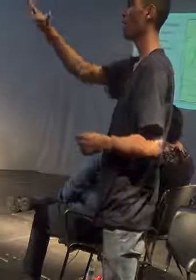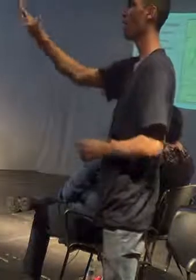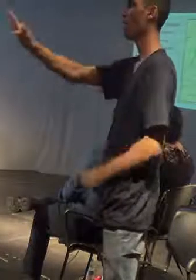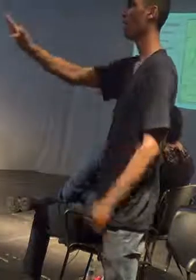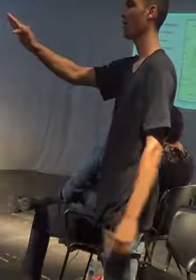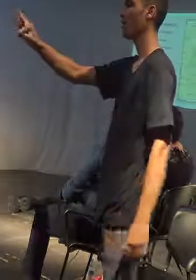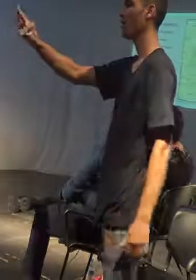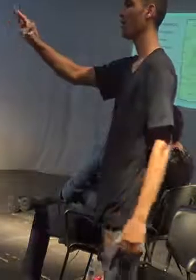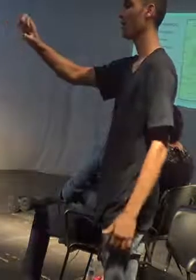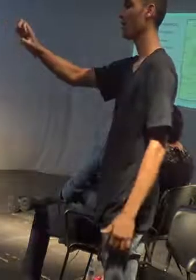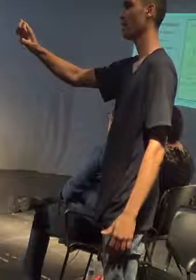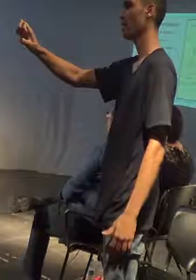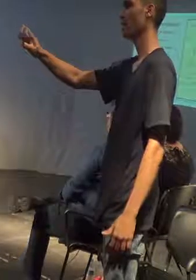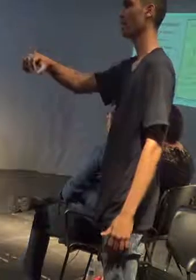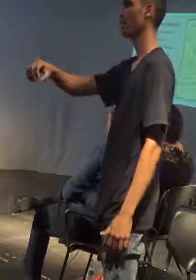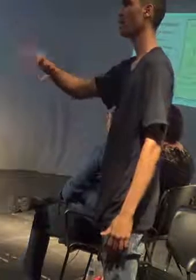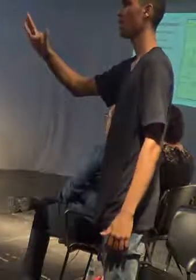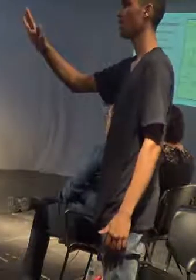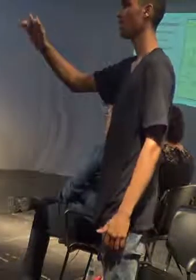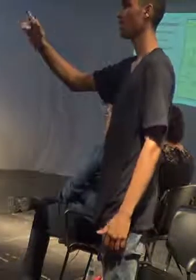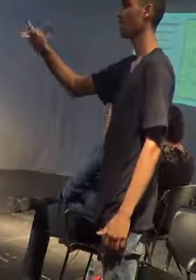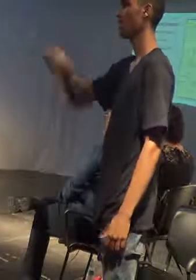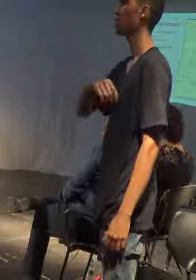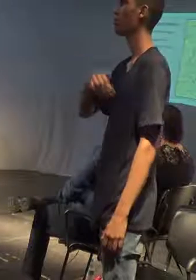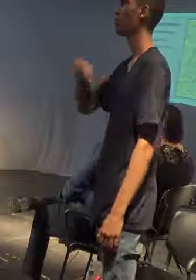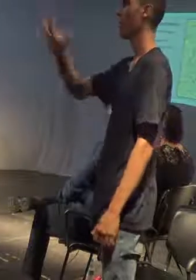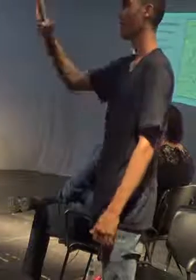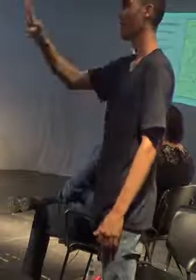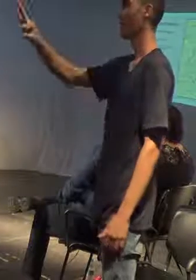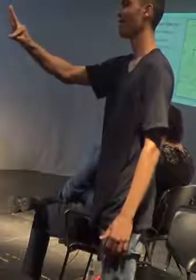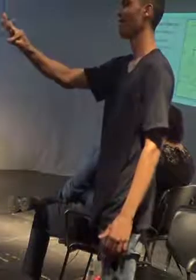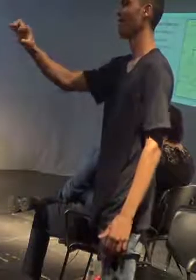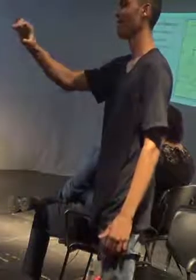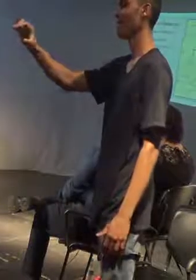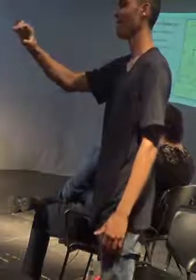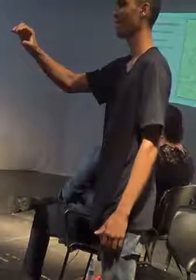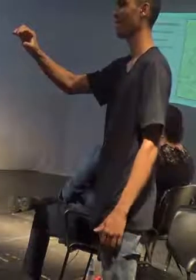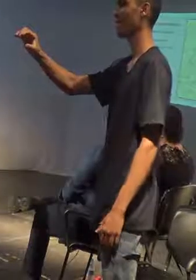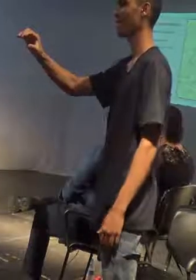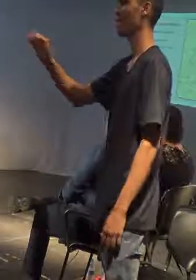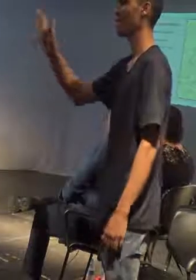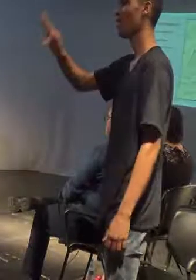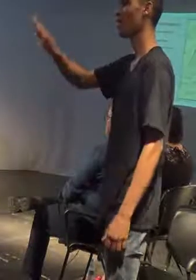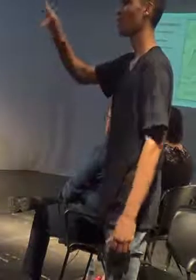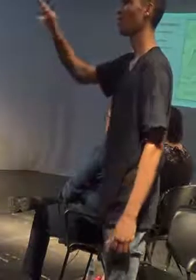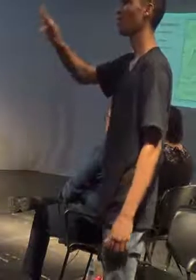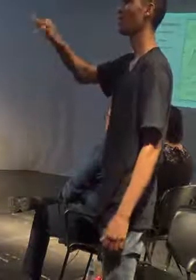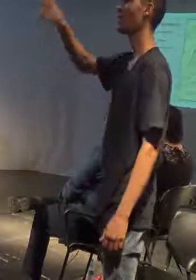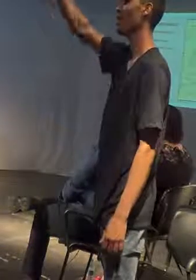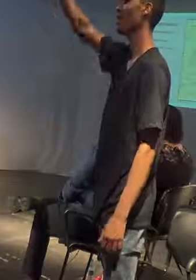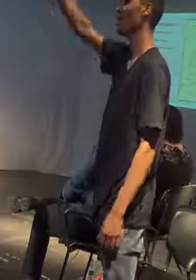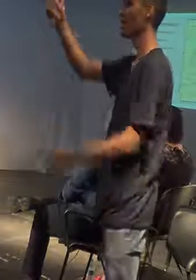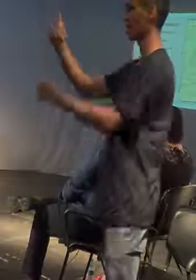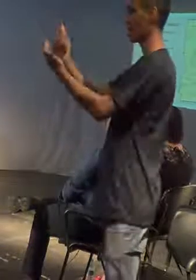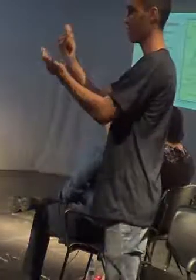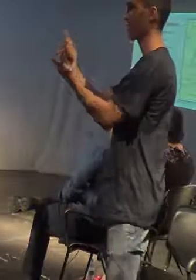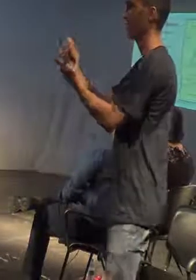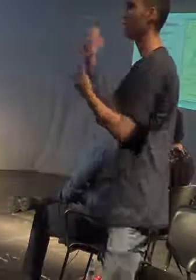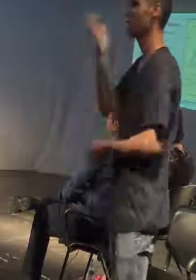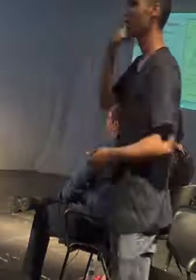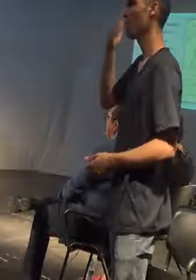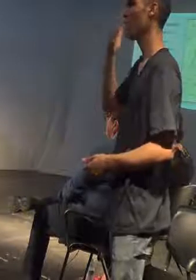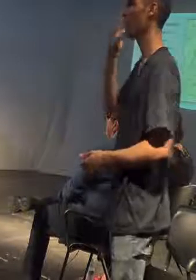Então a estrada ela foi pressada para ser Ilhéus Conquista, mas nunca chegou além de Itabuna, nem Itajuípe,